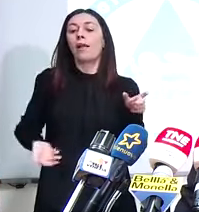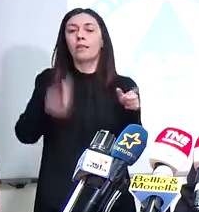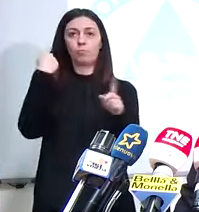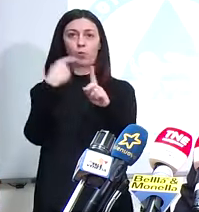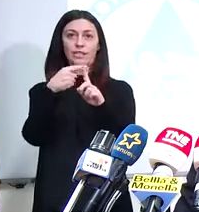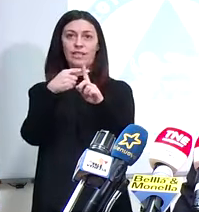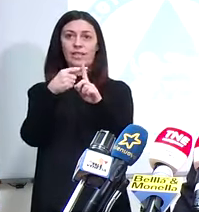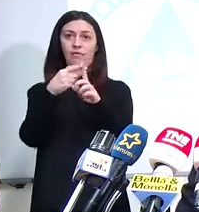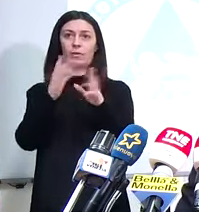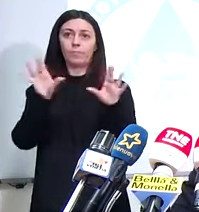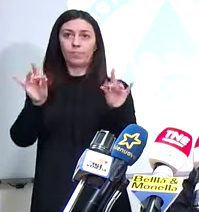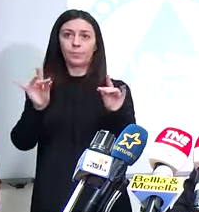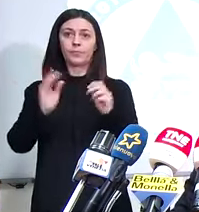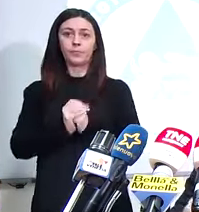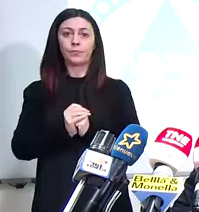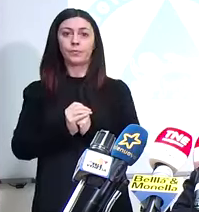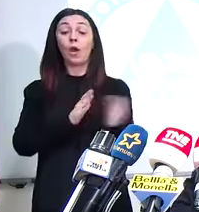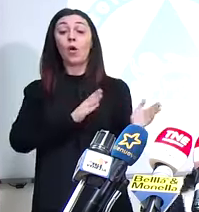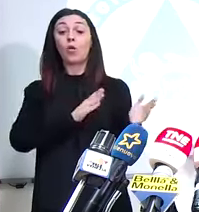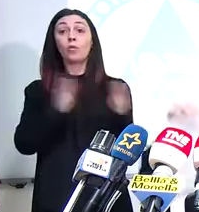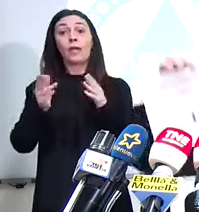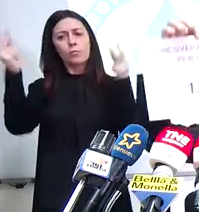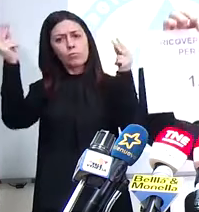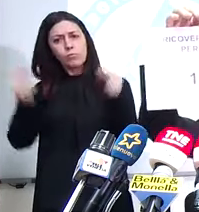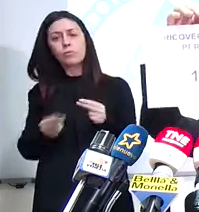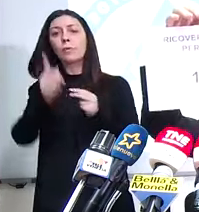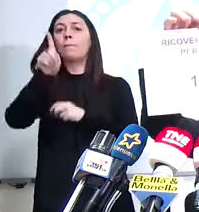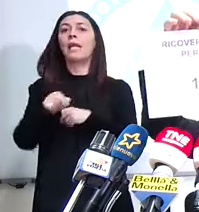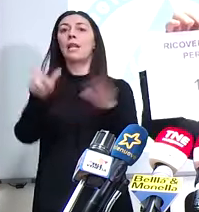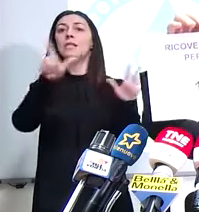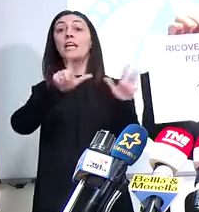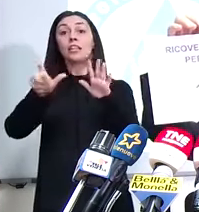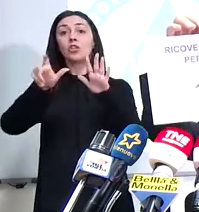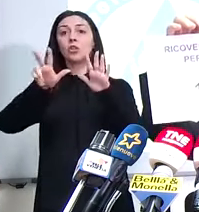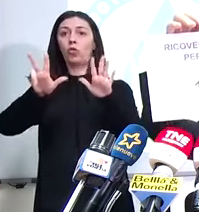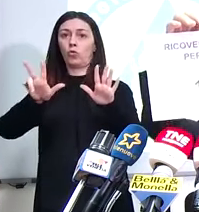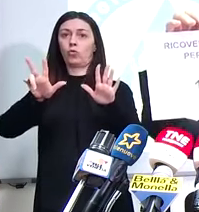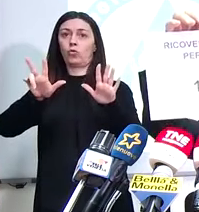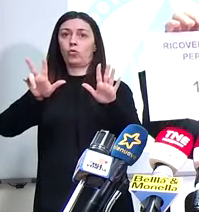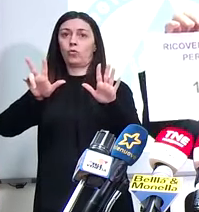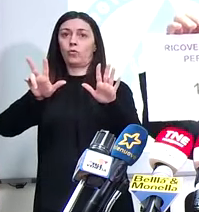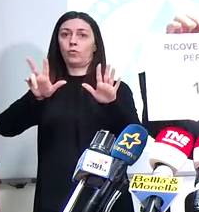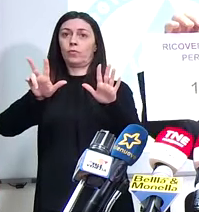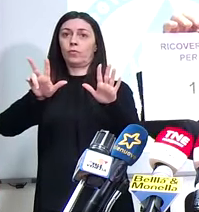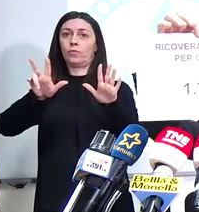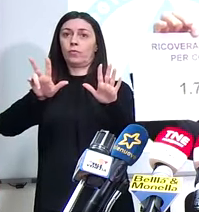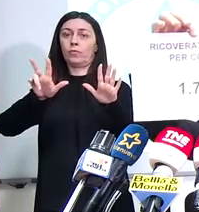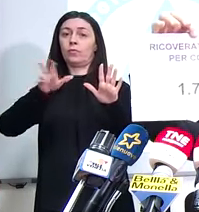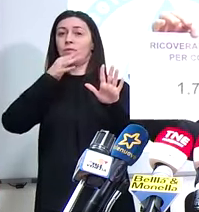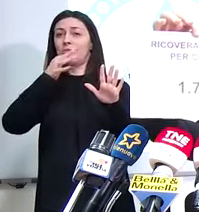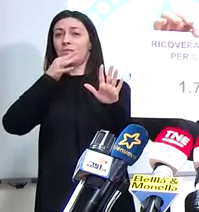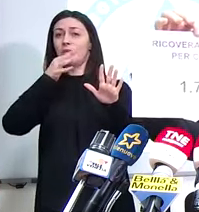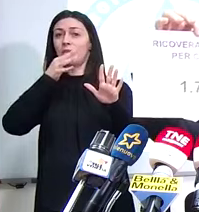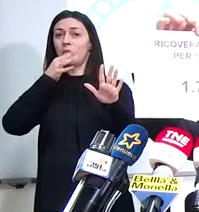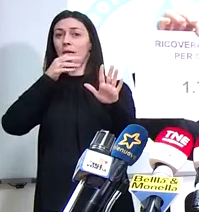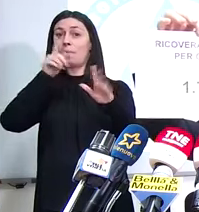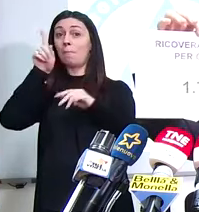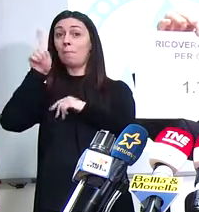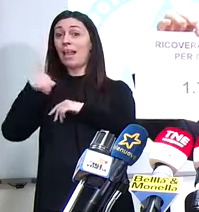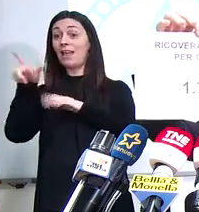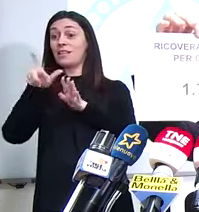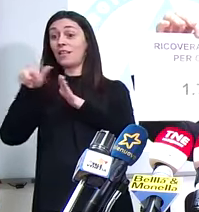i ricoverati totali sono 1700 e 8 esattamente 1700 di meno rispetto